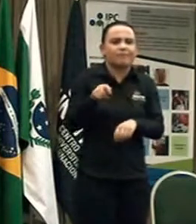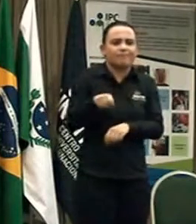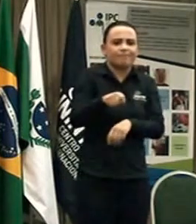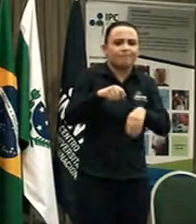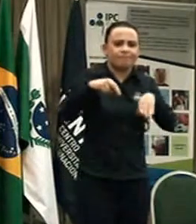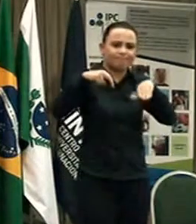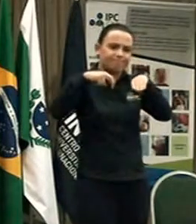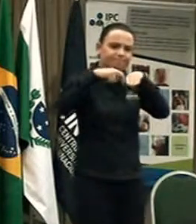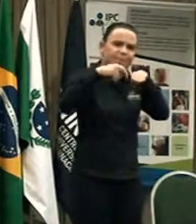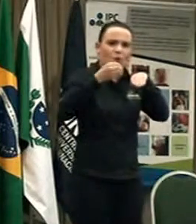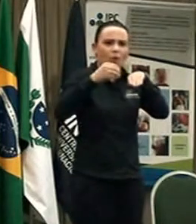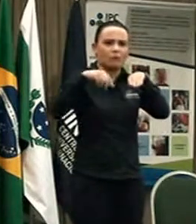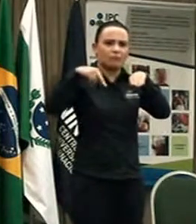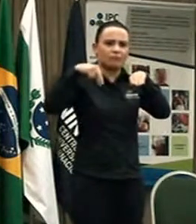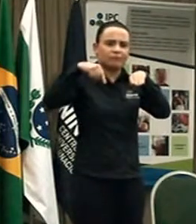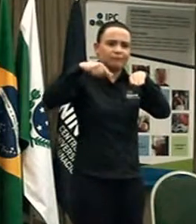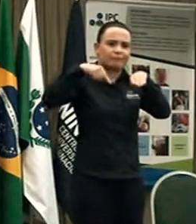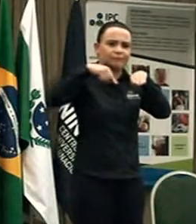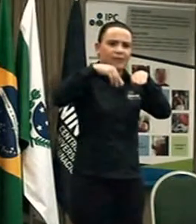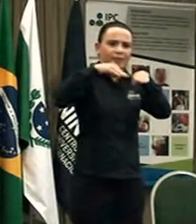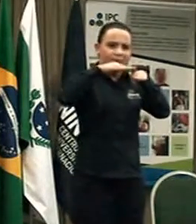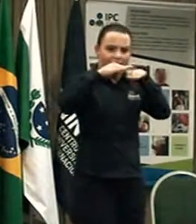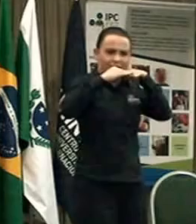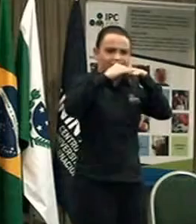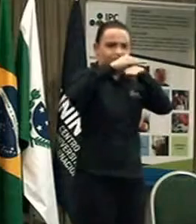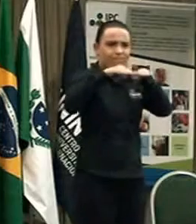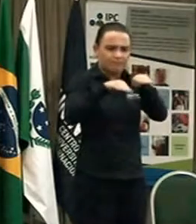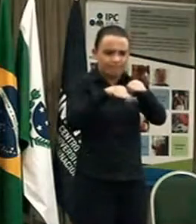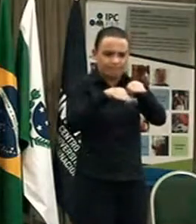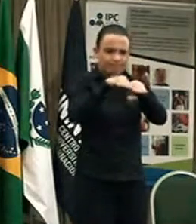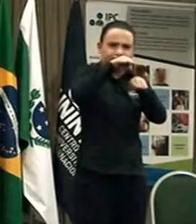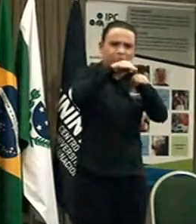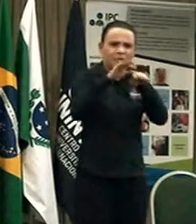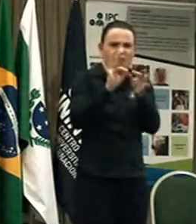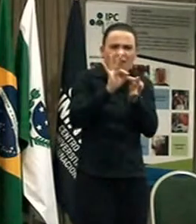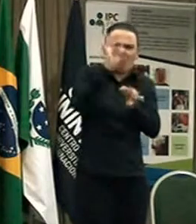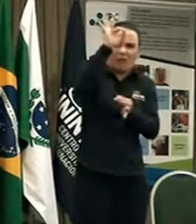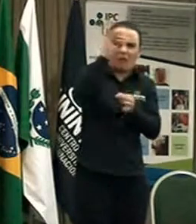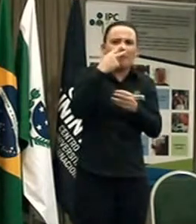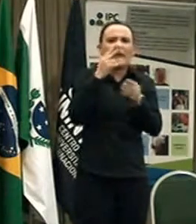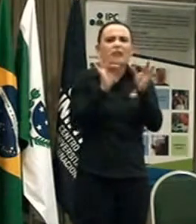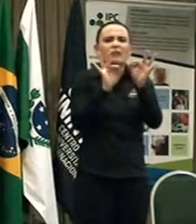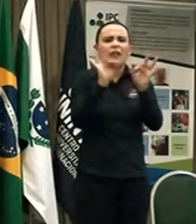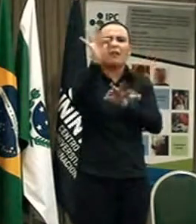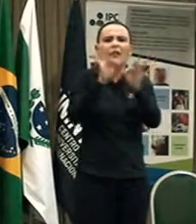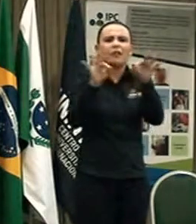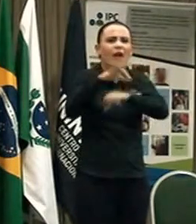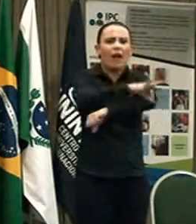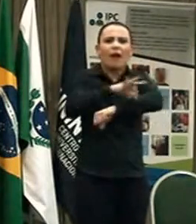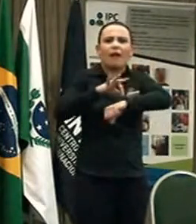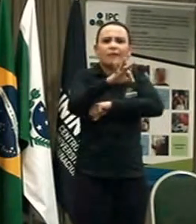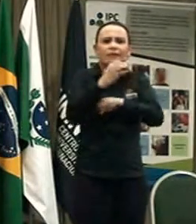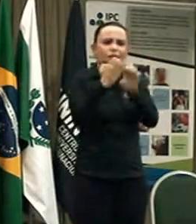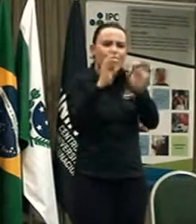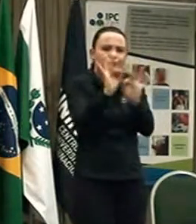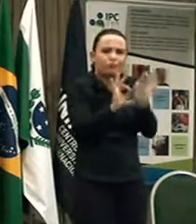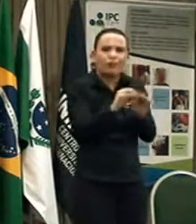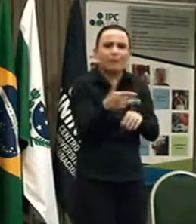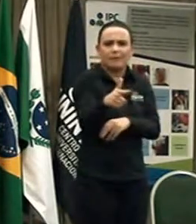entulho. Então, a cidade é construída para que o ser humano não